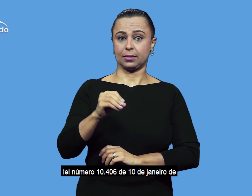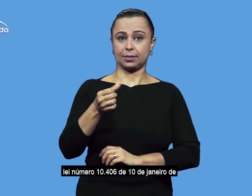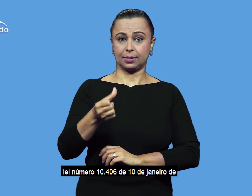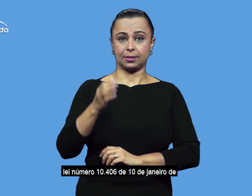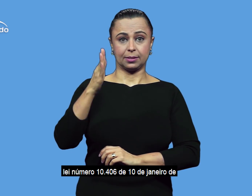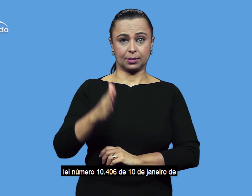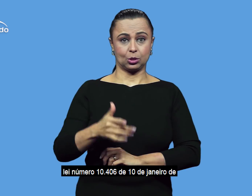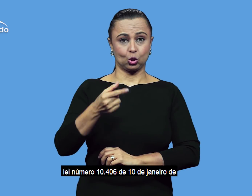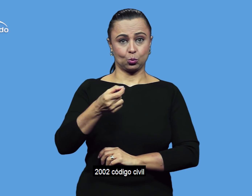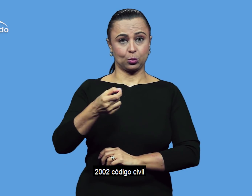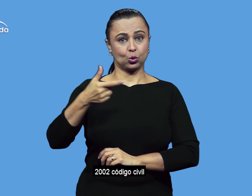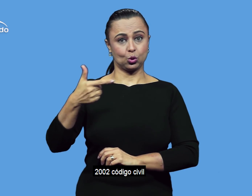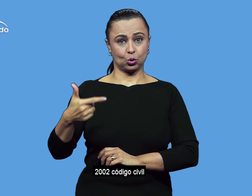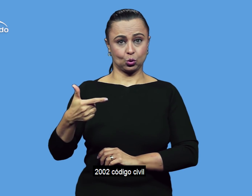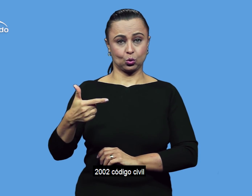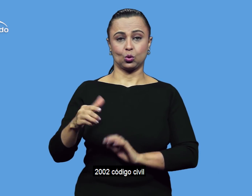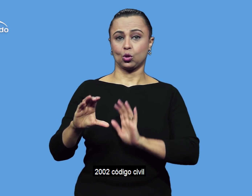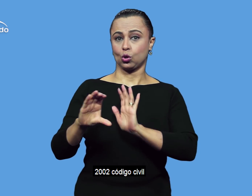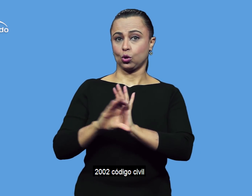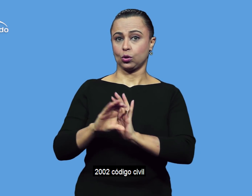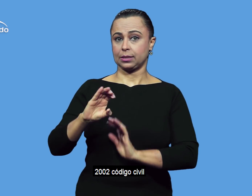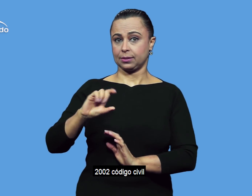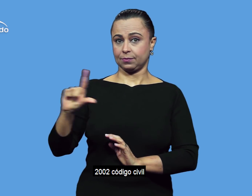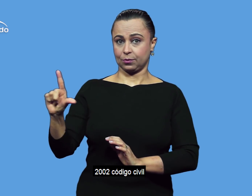janeiro de 2002 código civil